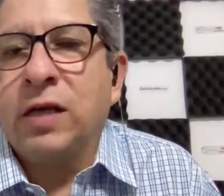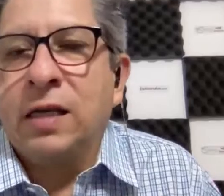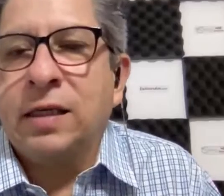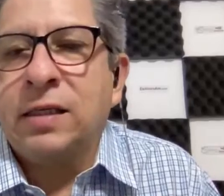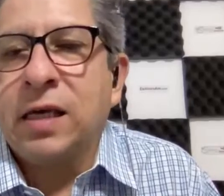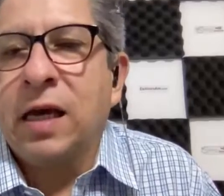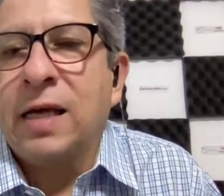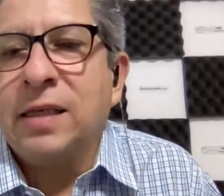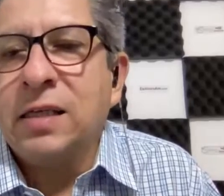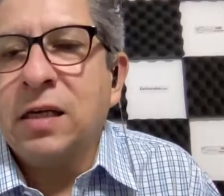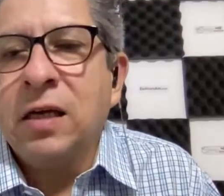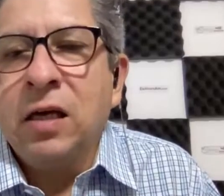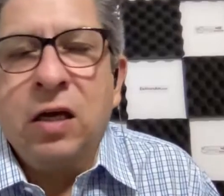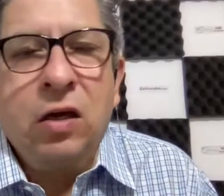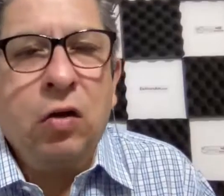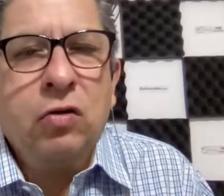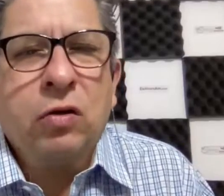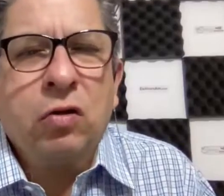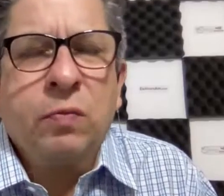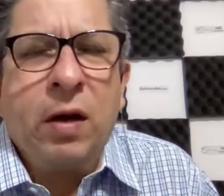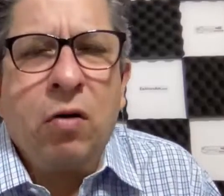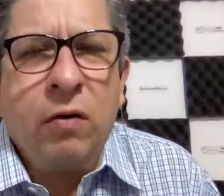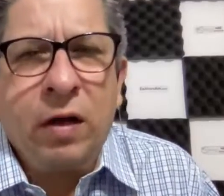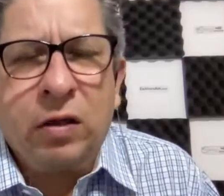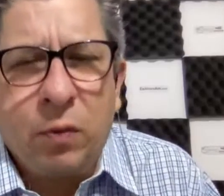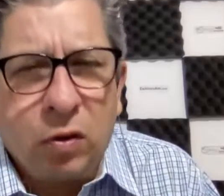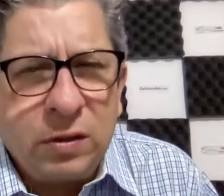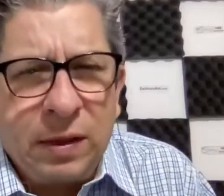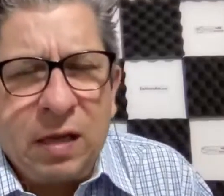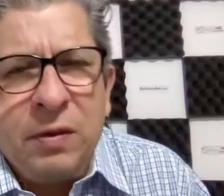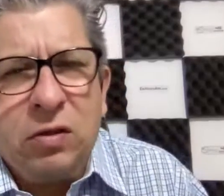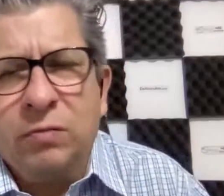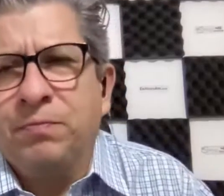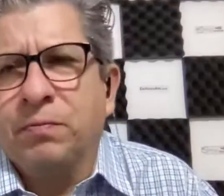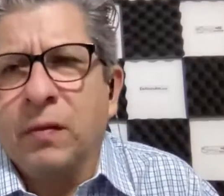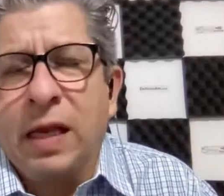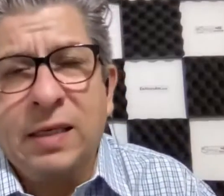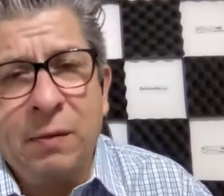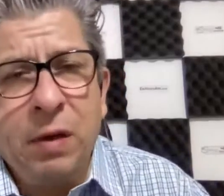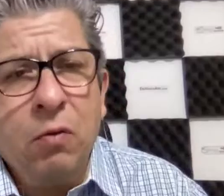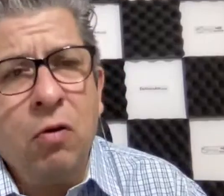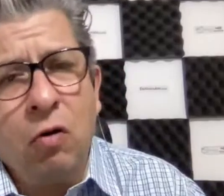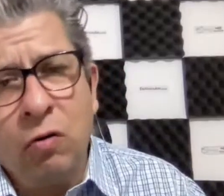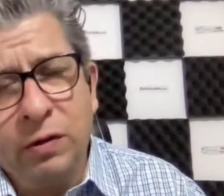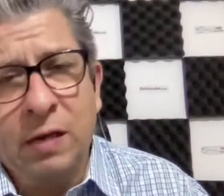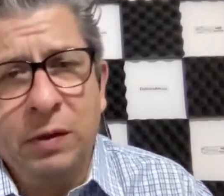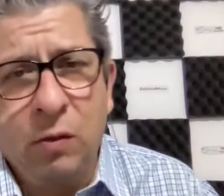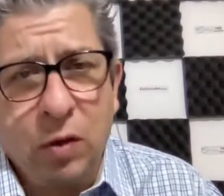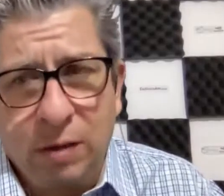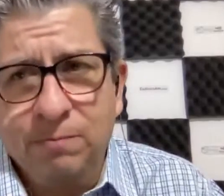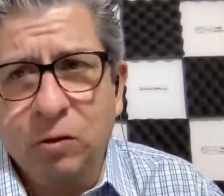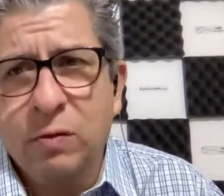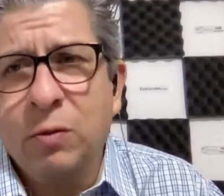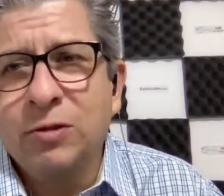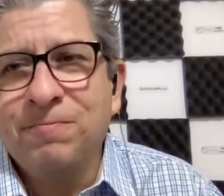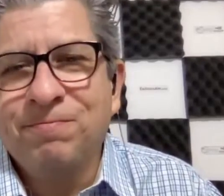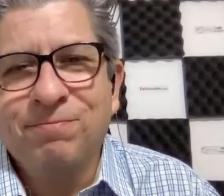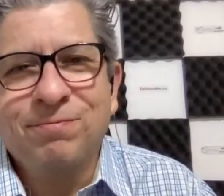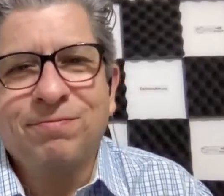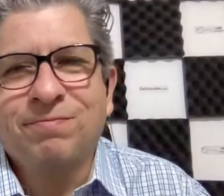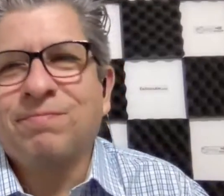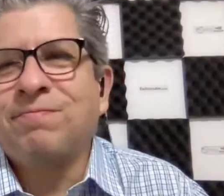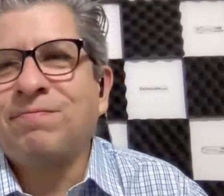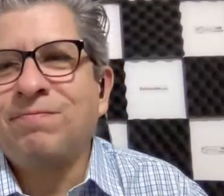redes sociales. Así es que gracias. Los veo en otra próxima transmisión, ya sea en vivo o transmitido por aquí. Nos vemos.